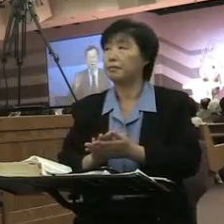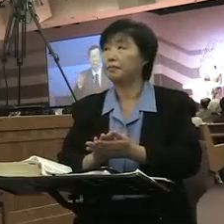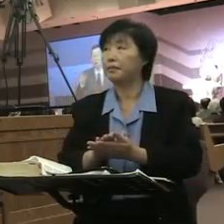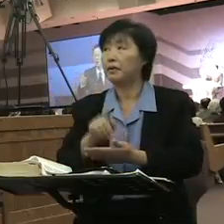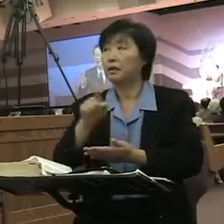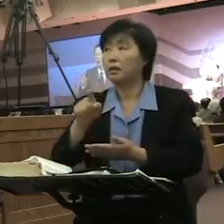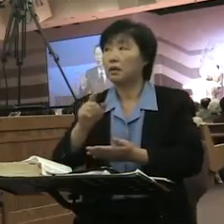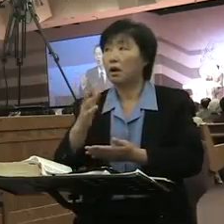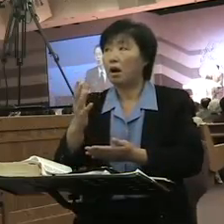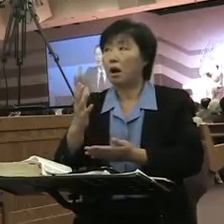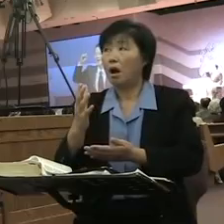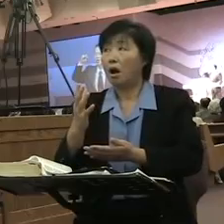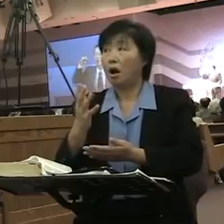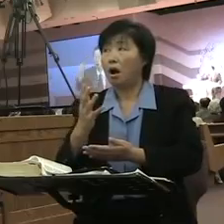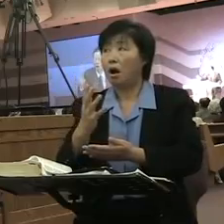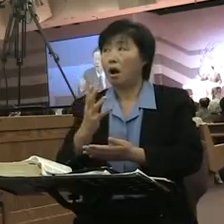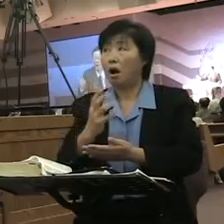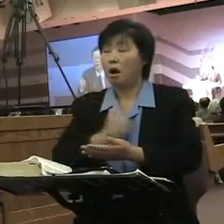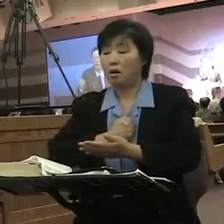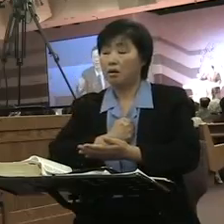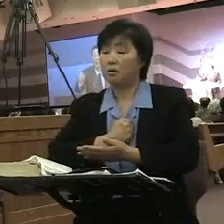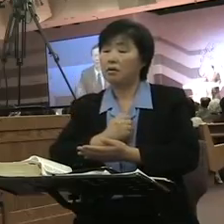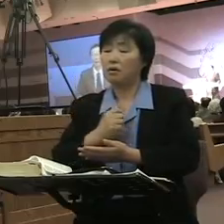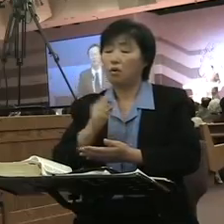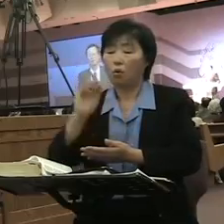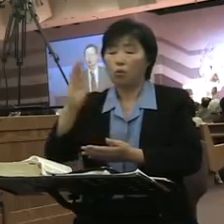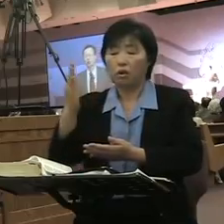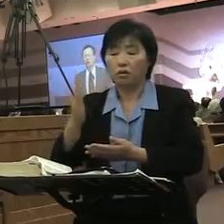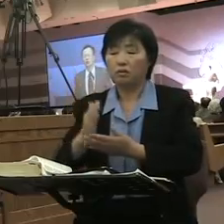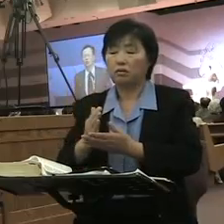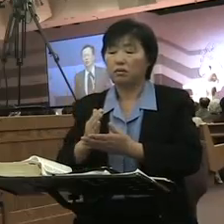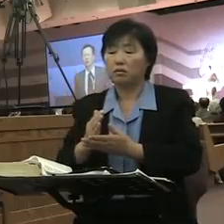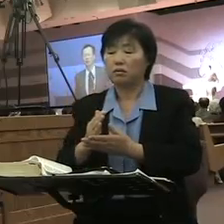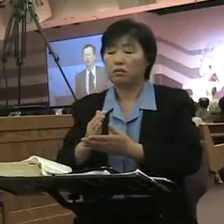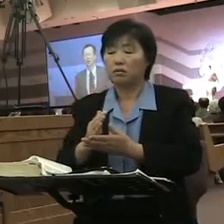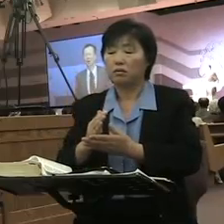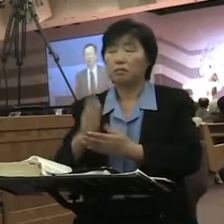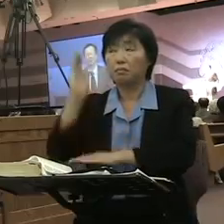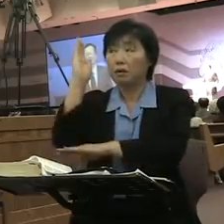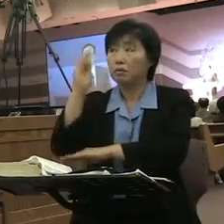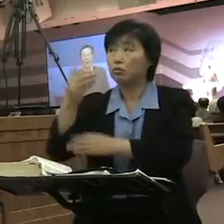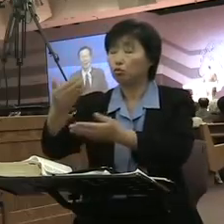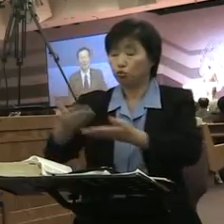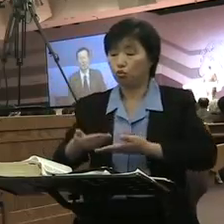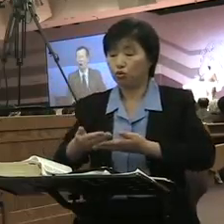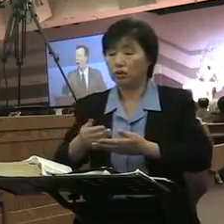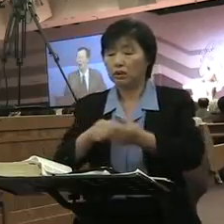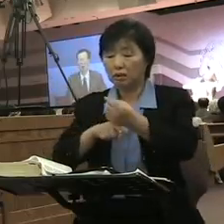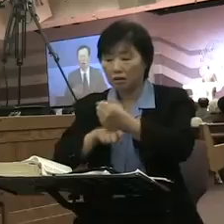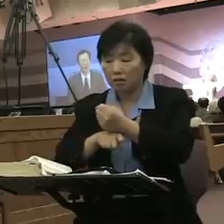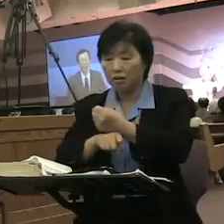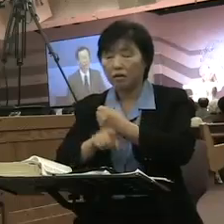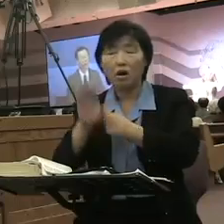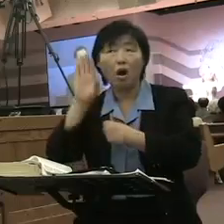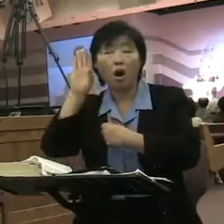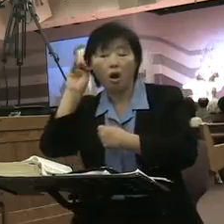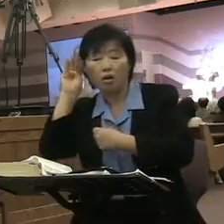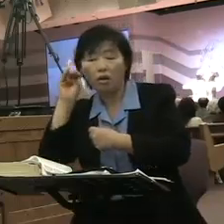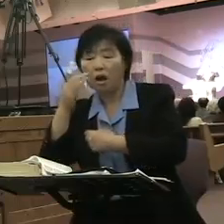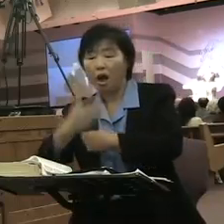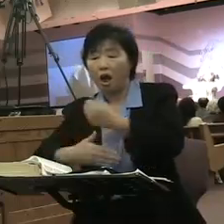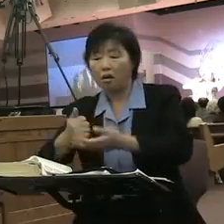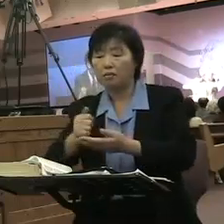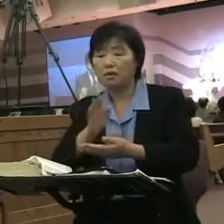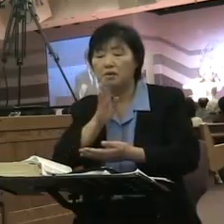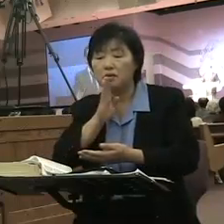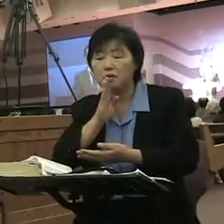근데 그 끔찍하고 우리에게 쇼크가 되는 그 말씀을 주시는 이유는 언젠가 하나님께서 unthinkable,